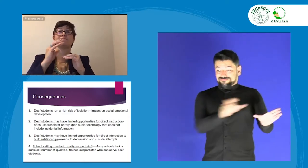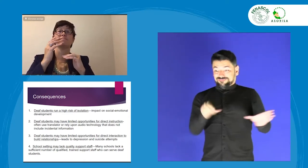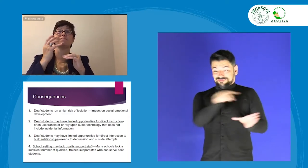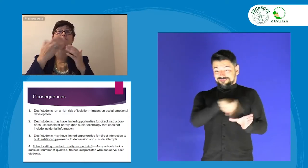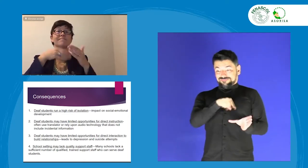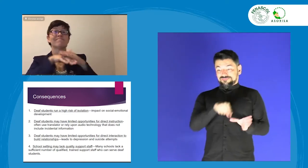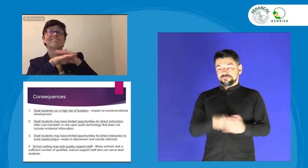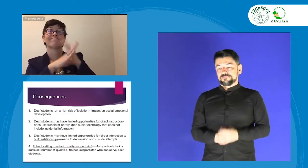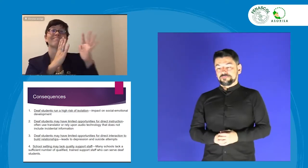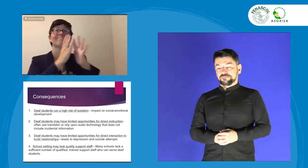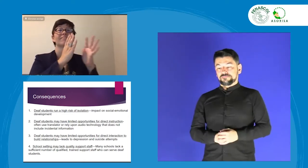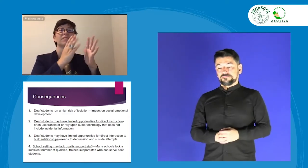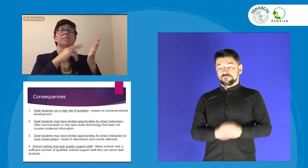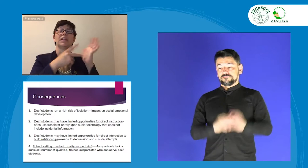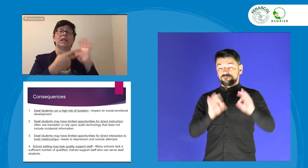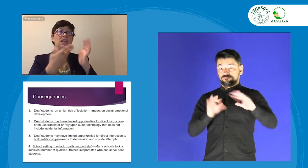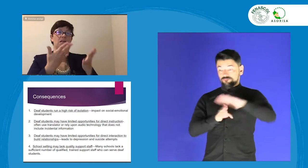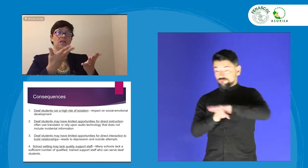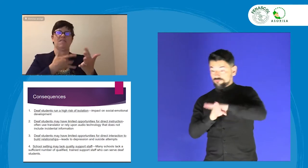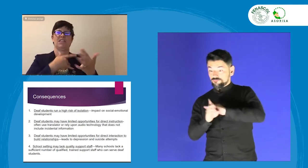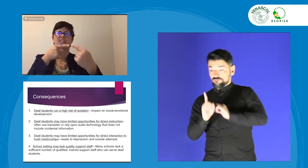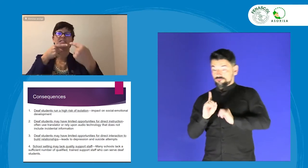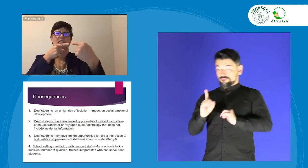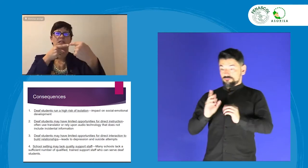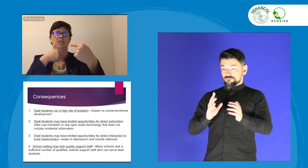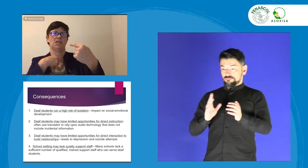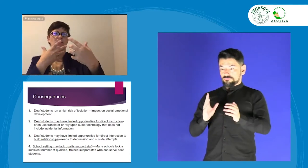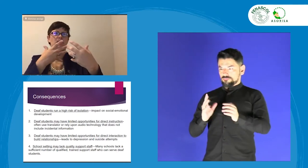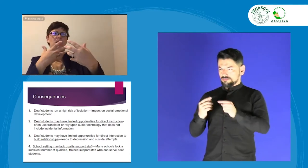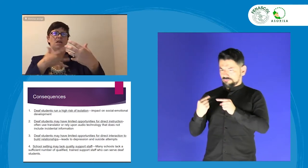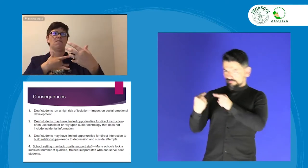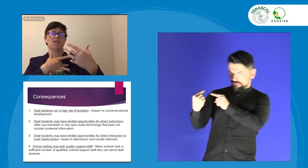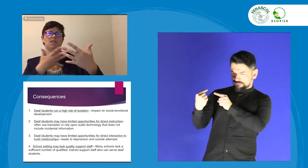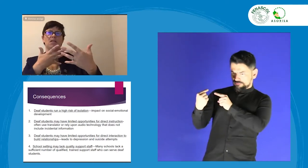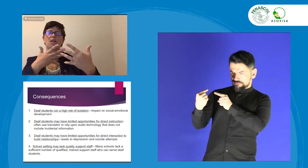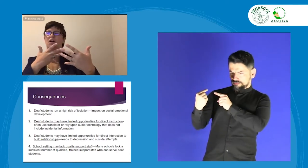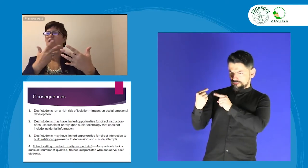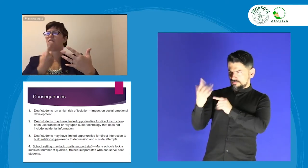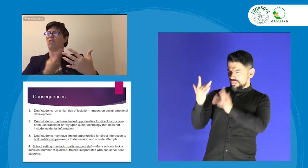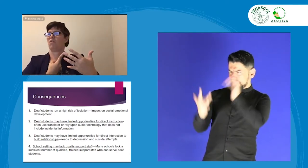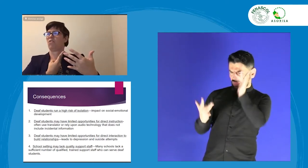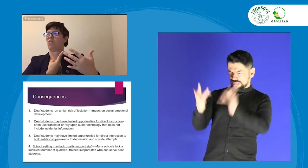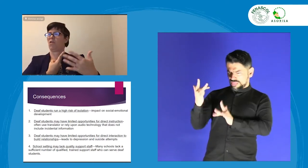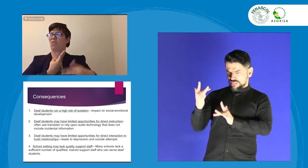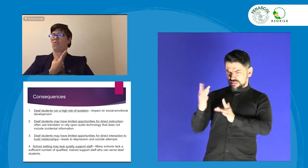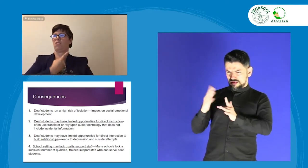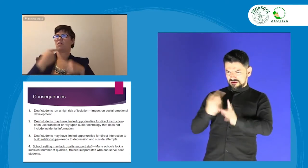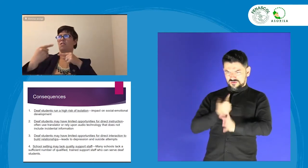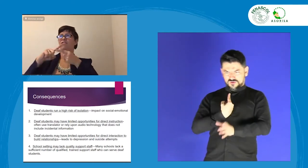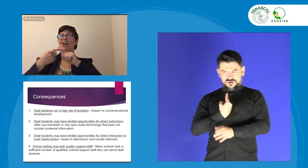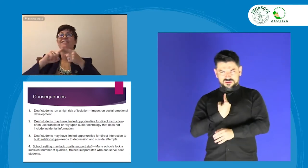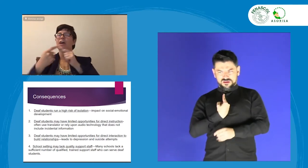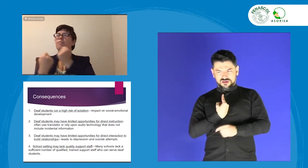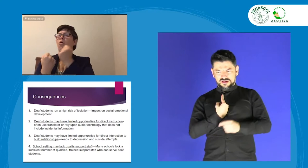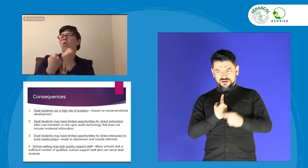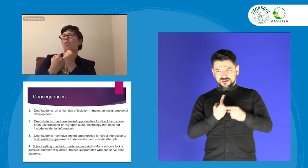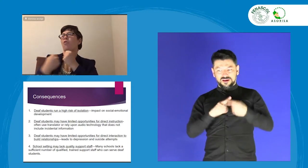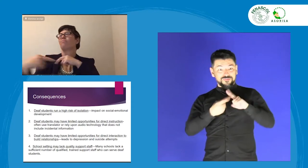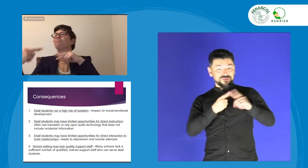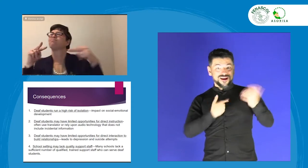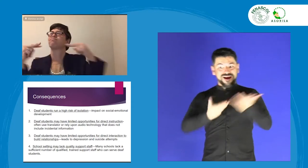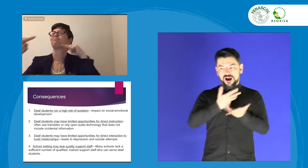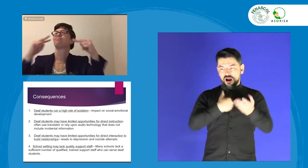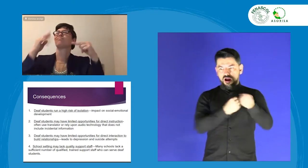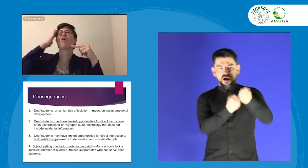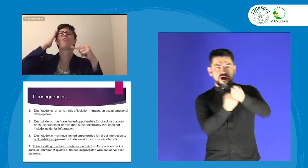aspecto, encontramos que se encuentran limitadas las oportunidades para la participación y presenta un reto para la persona sorda,